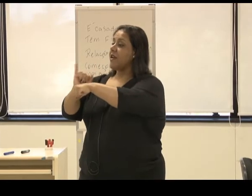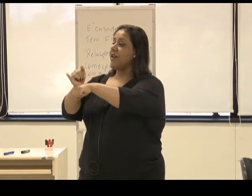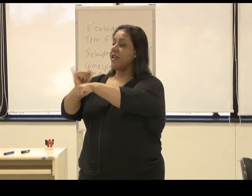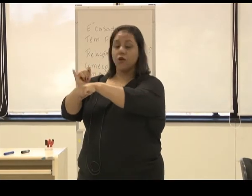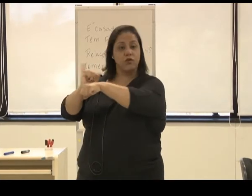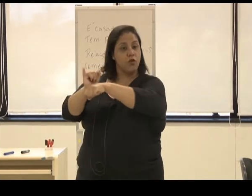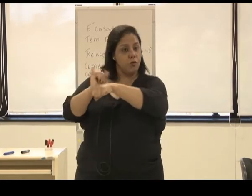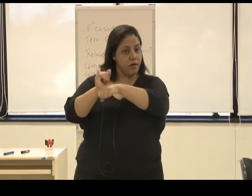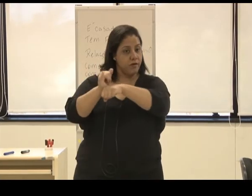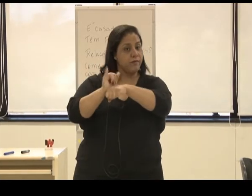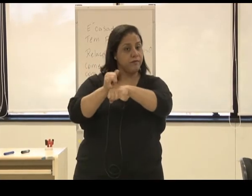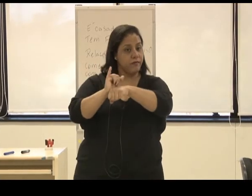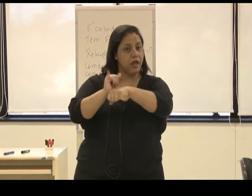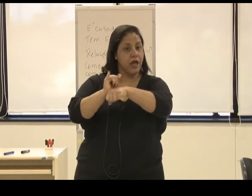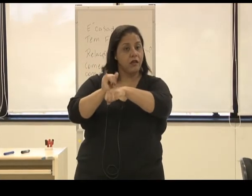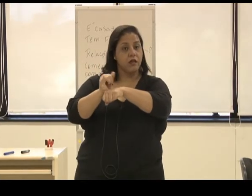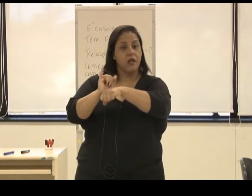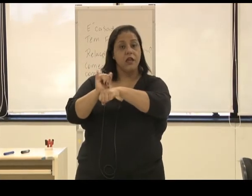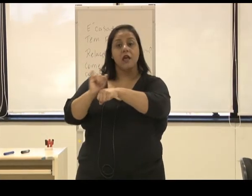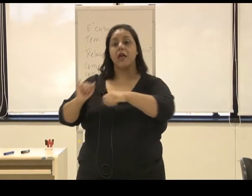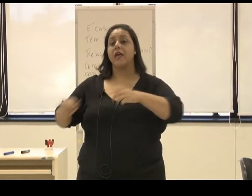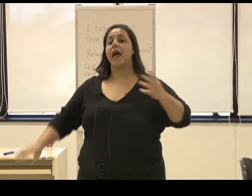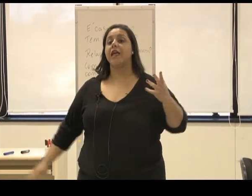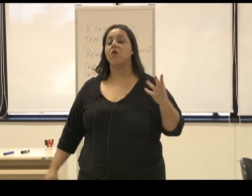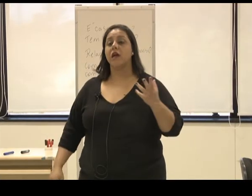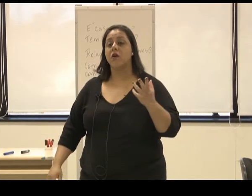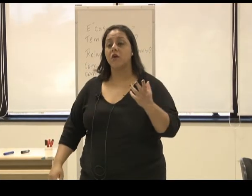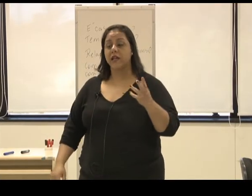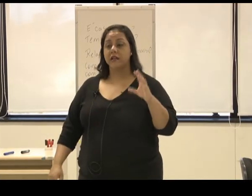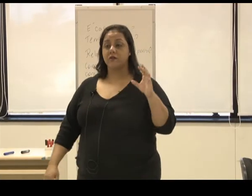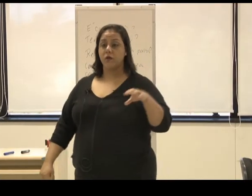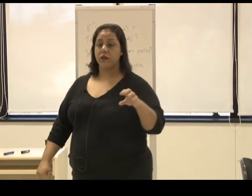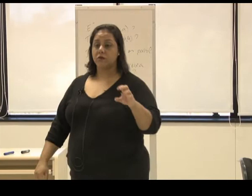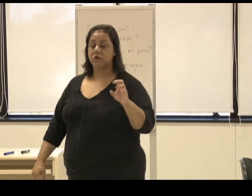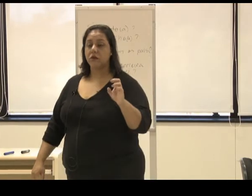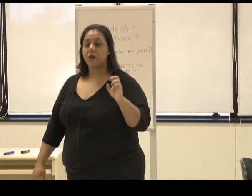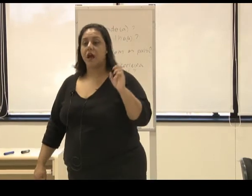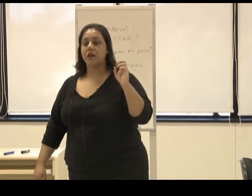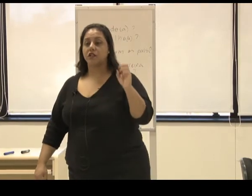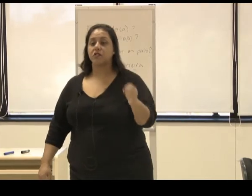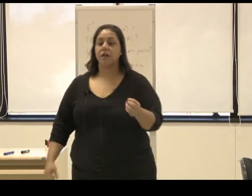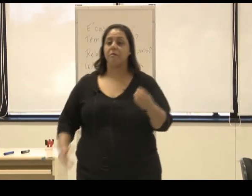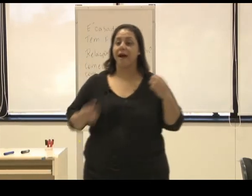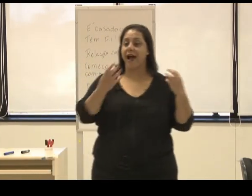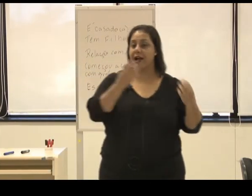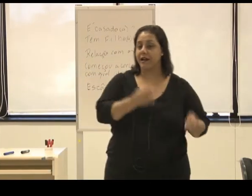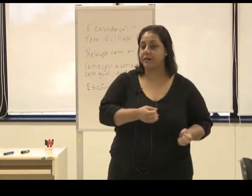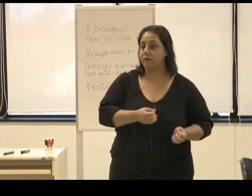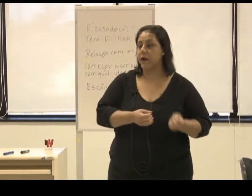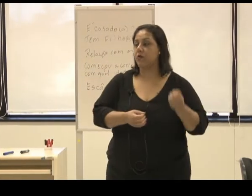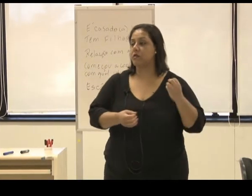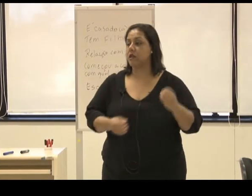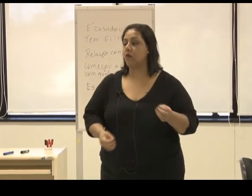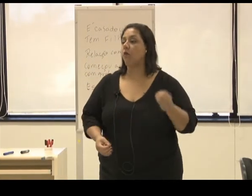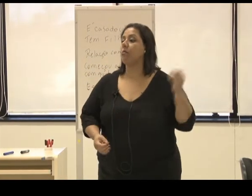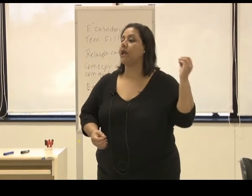E YouTube, né? E aí o que acontece com isso? A gente tem marcas para conseguir